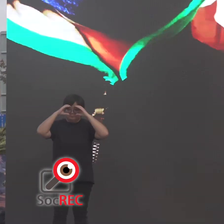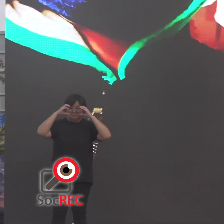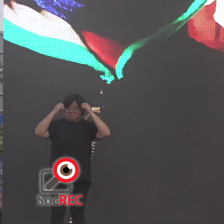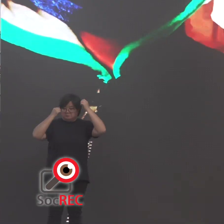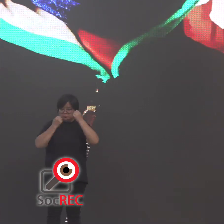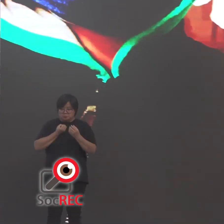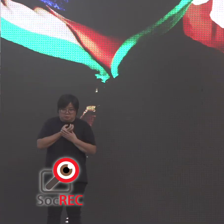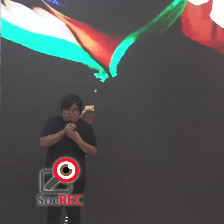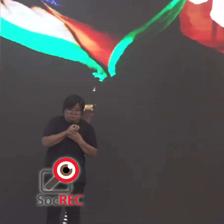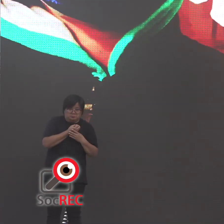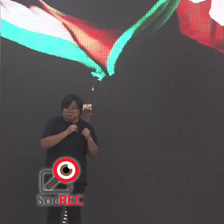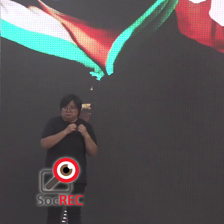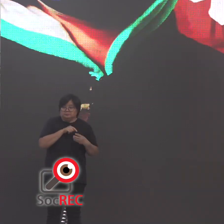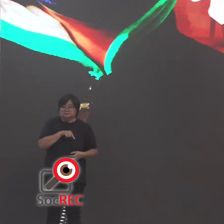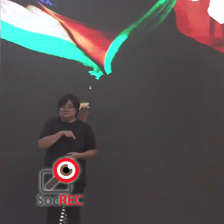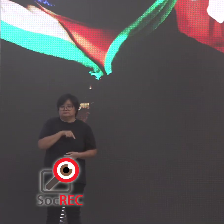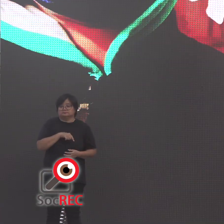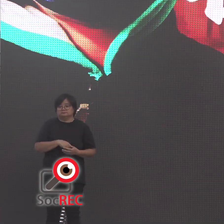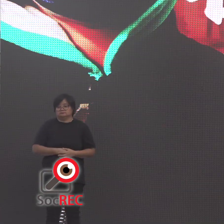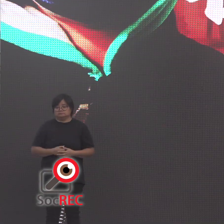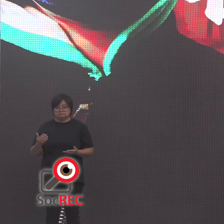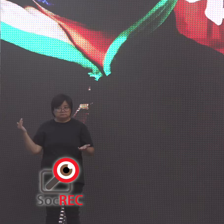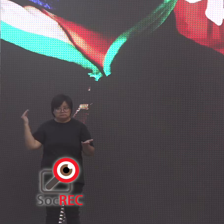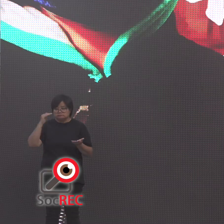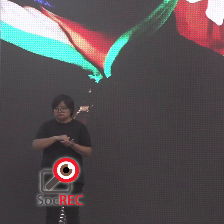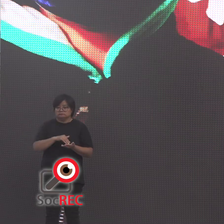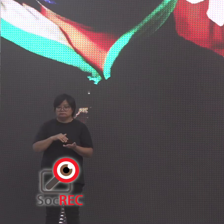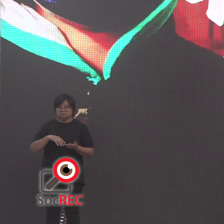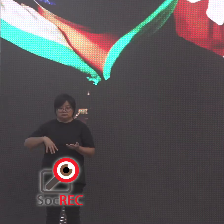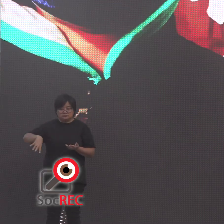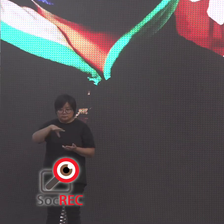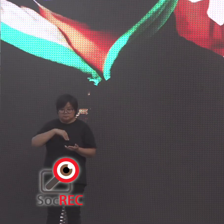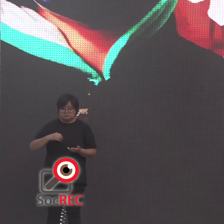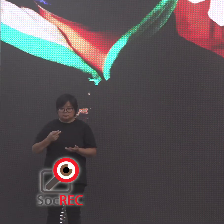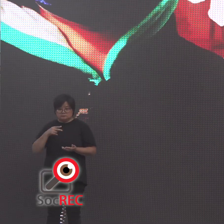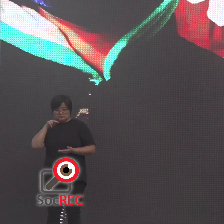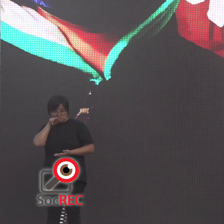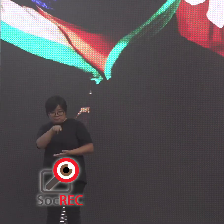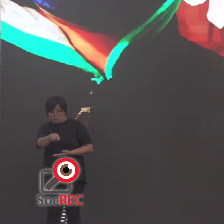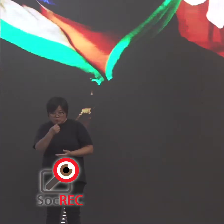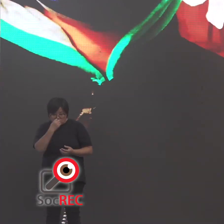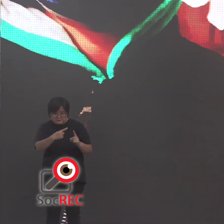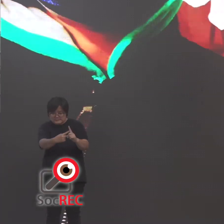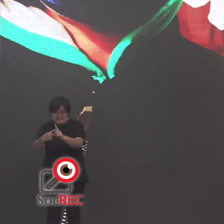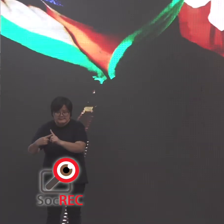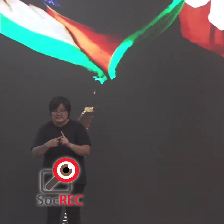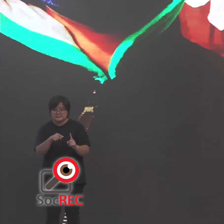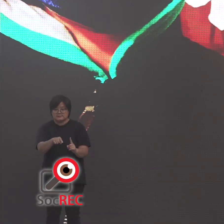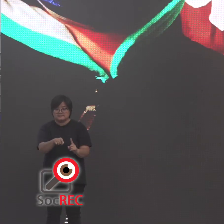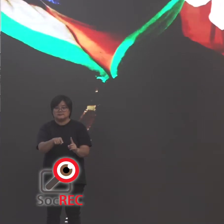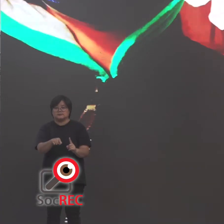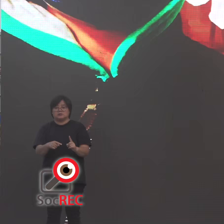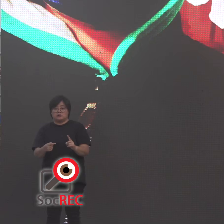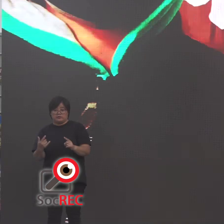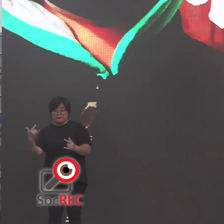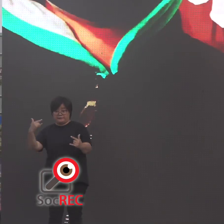到這幾天，我們都看到很多香港人不惜金錢時間都特登飛來台灣，希望勸喻台